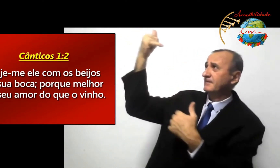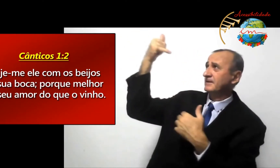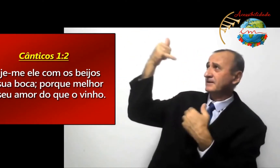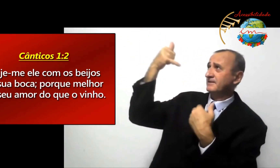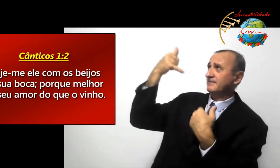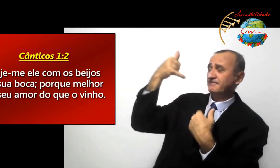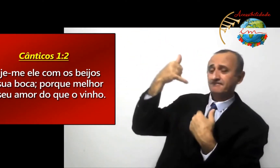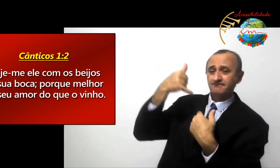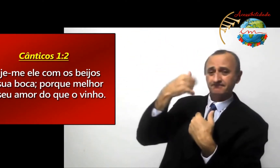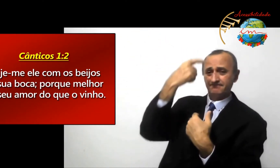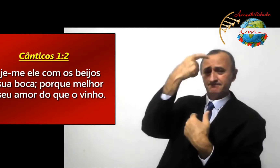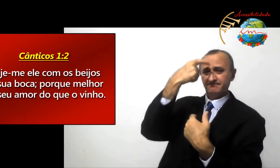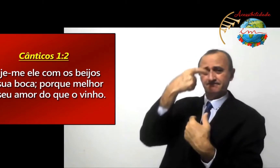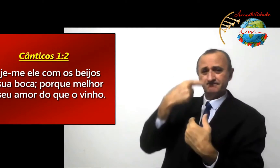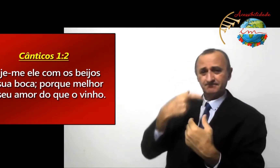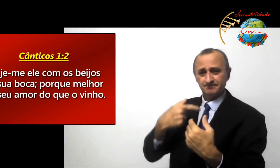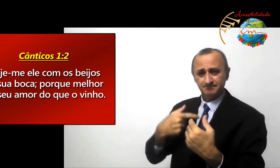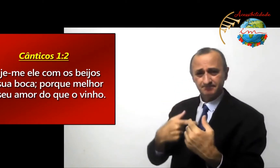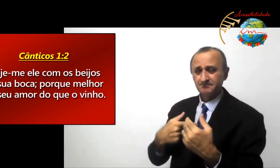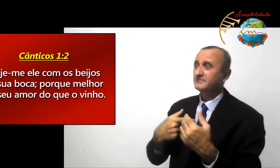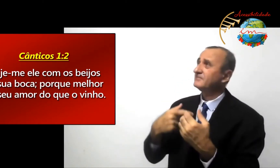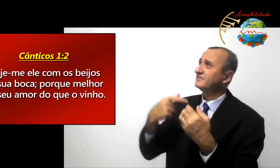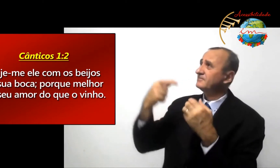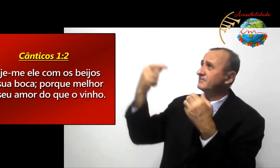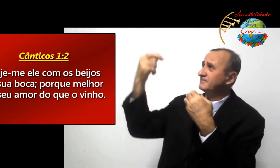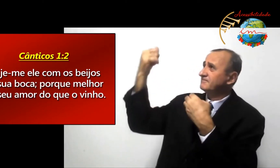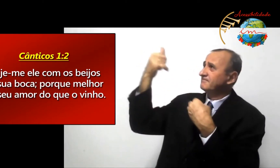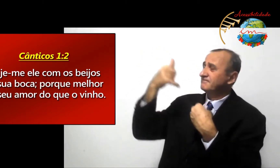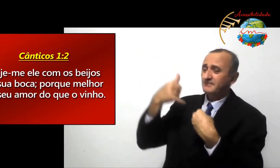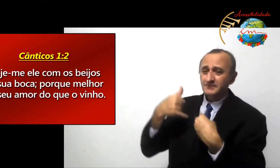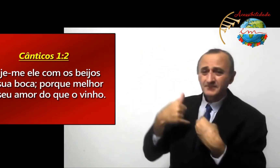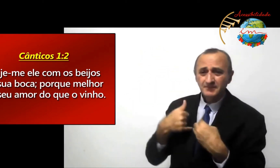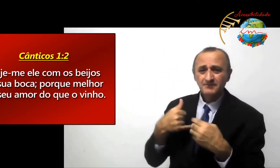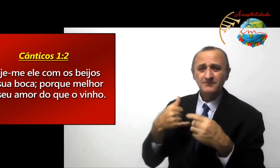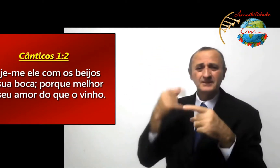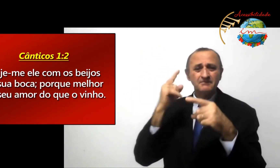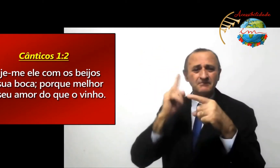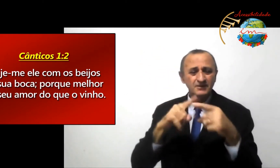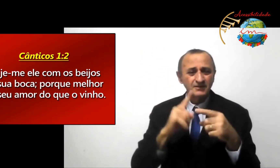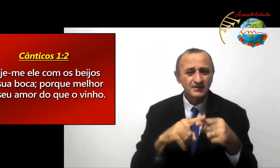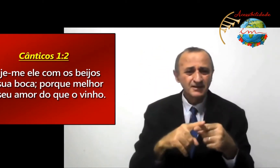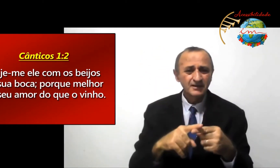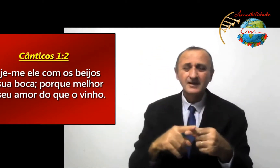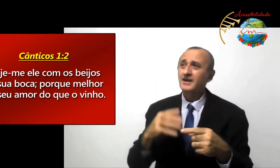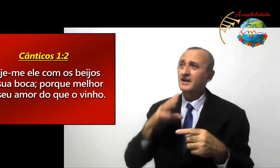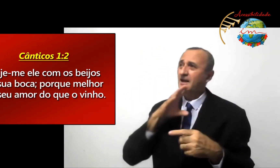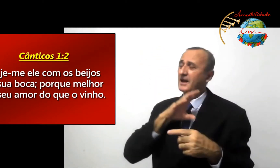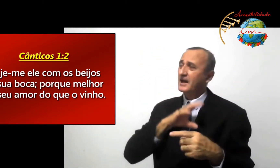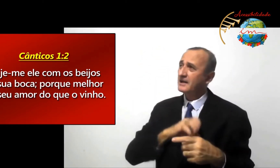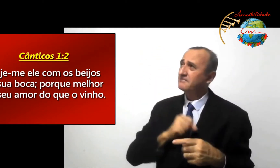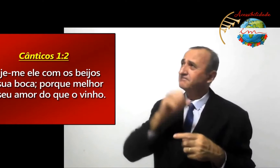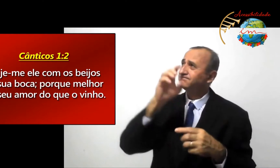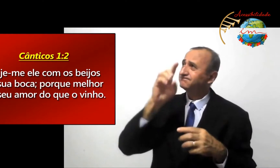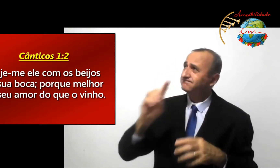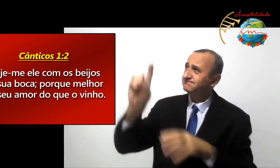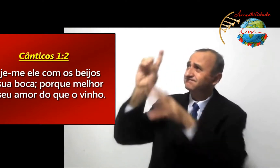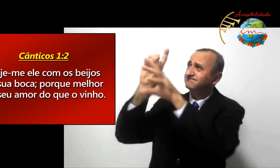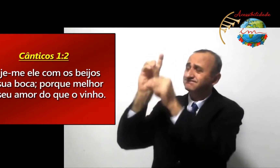Beije-me ele com os beijos da sua boca, porque melhor é o